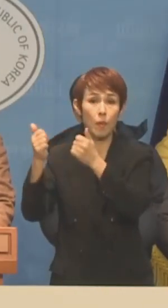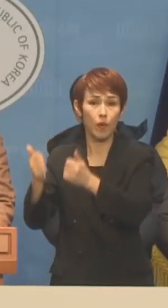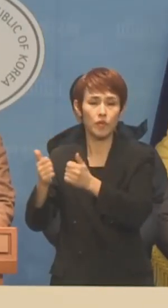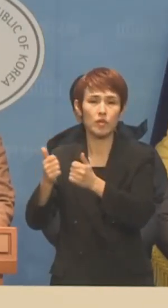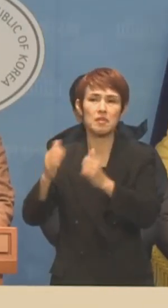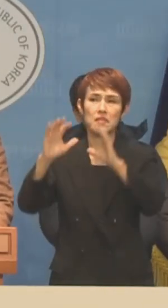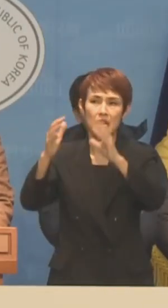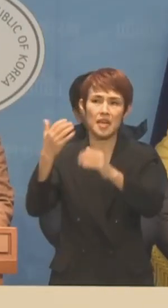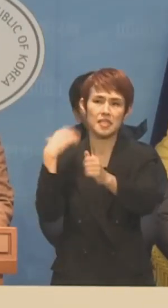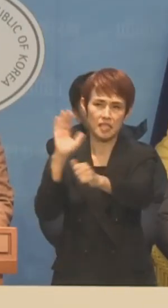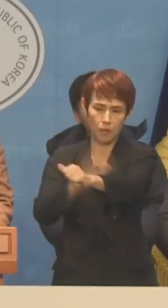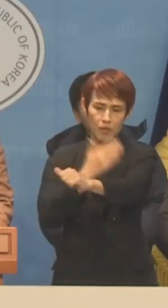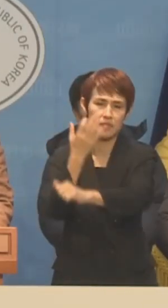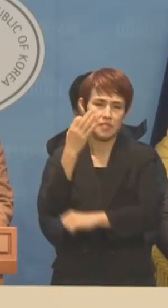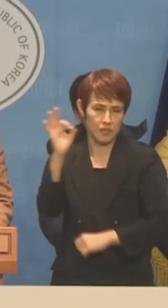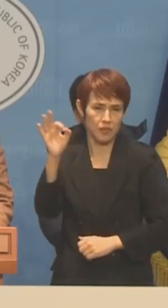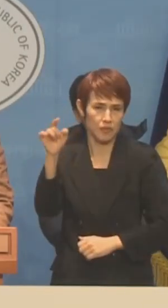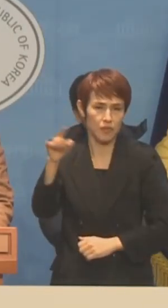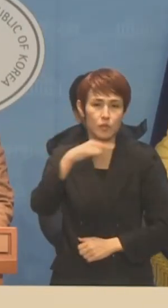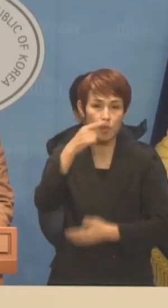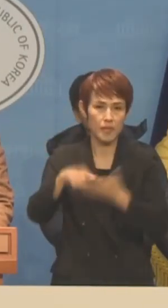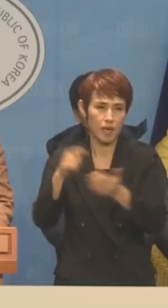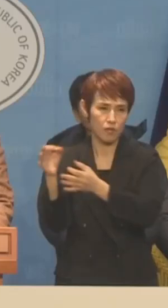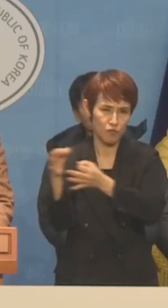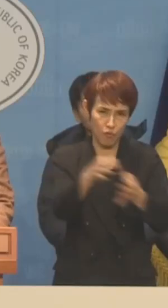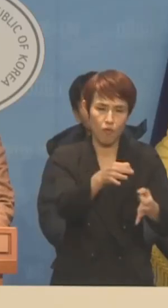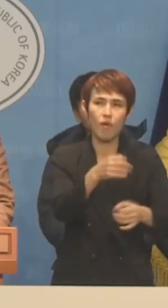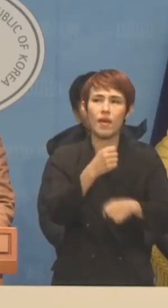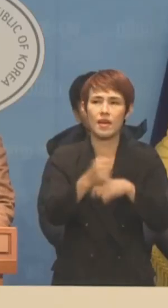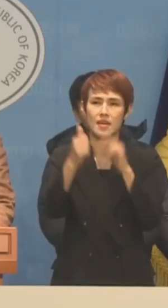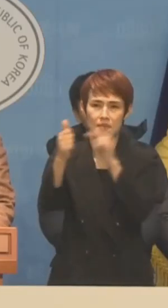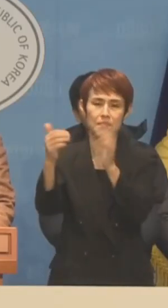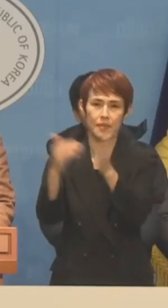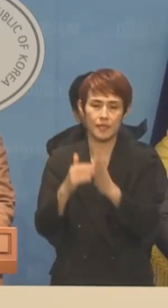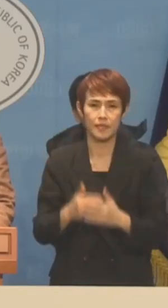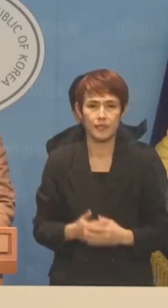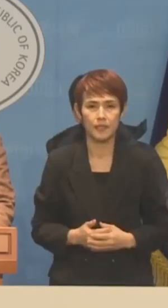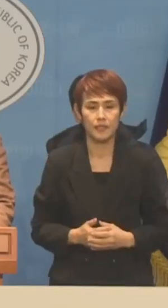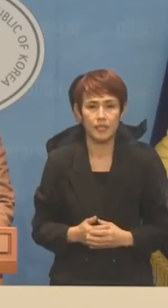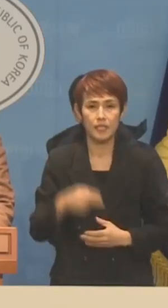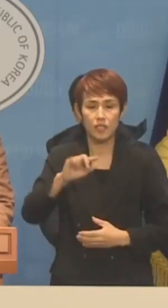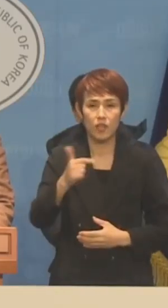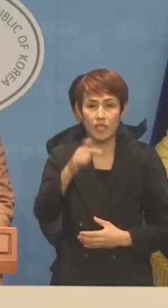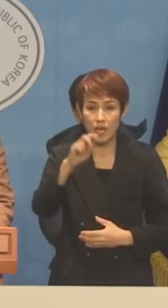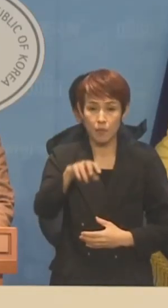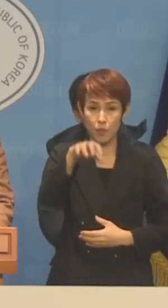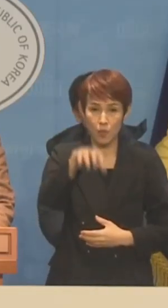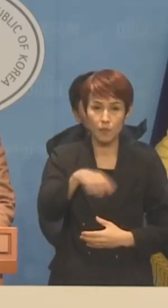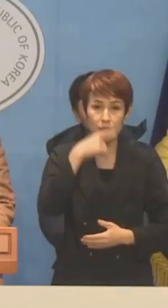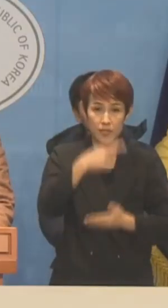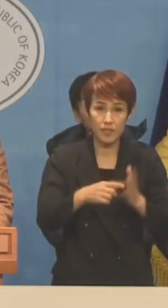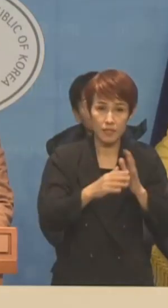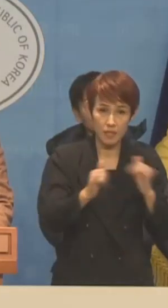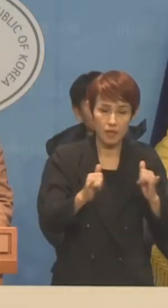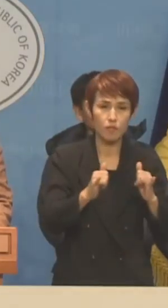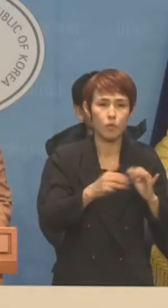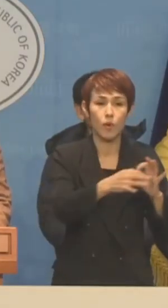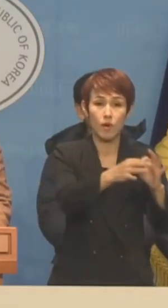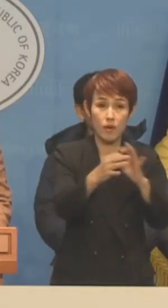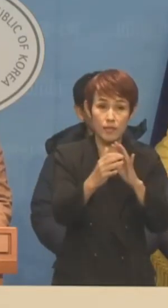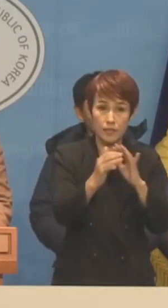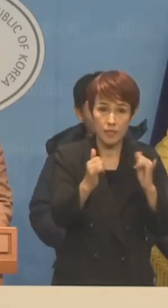책임을 인정하고 손해배상을 인정하였습니다. 이후 성감학원 피해자들과 관련 단체들과 함께 간담회를